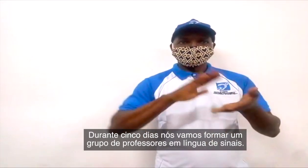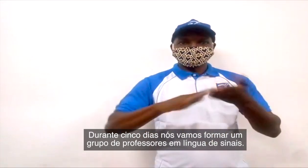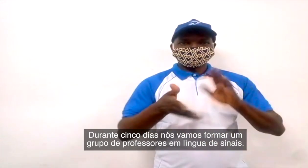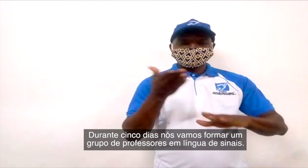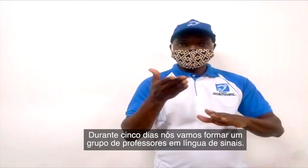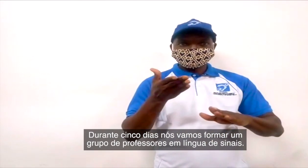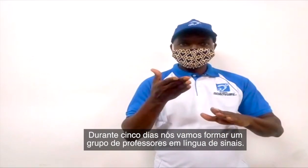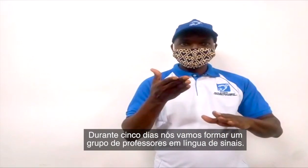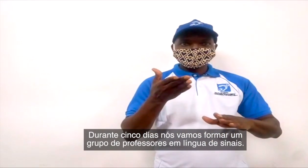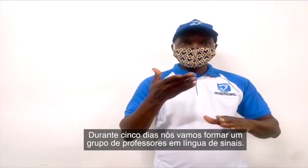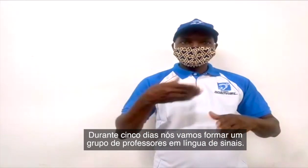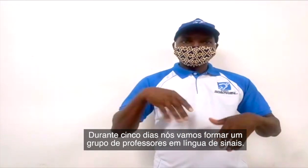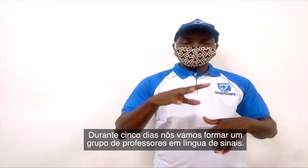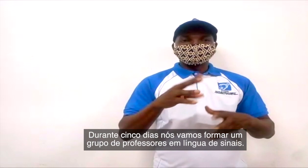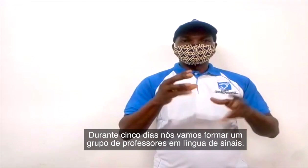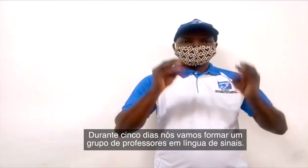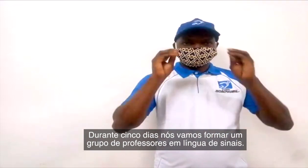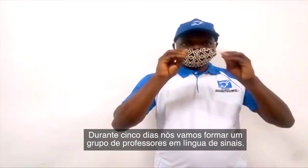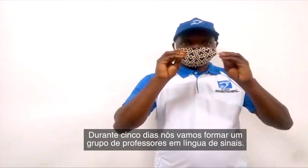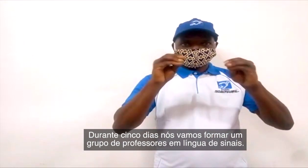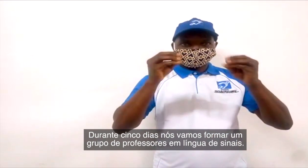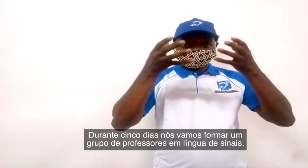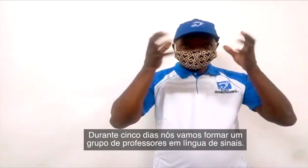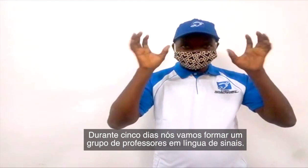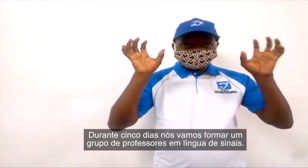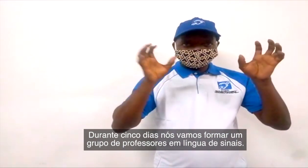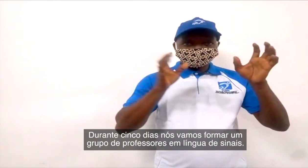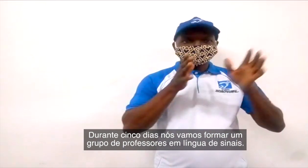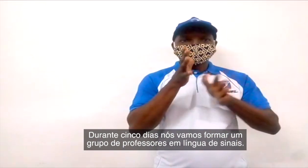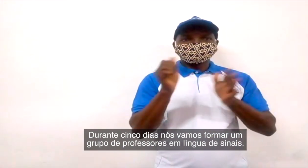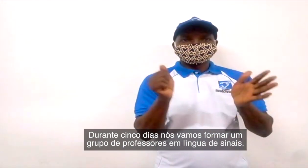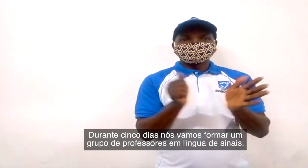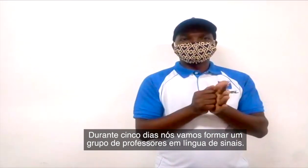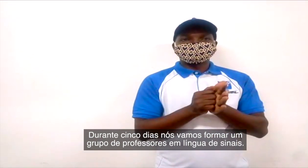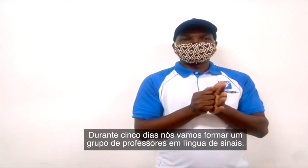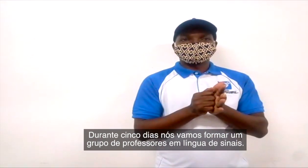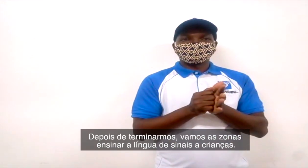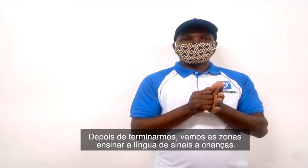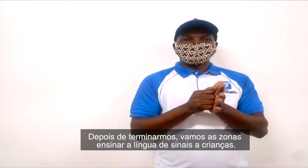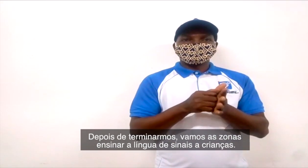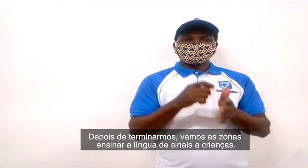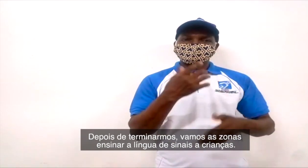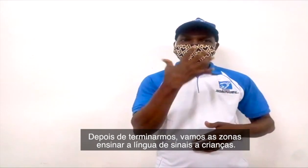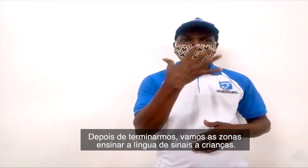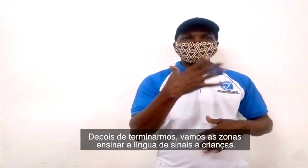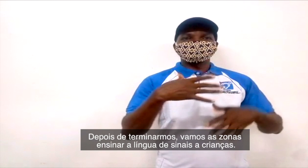nós vamos formar em línguas de sinais durante 5 dias. Depois disso,